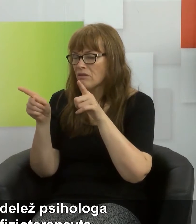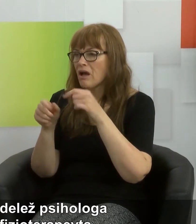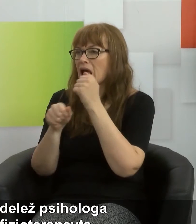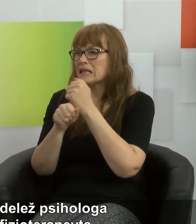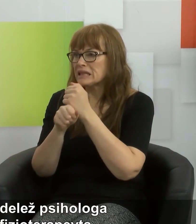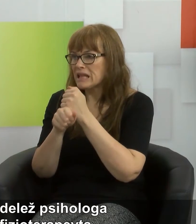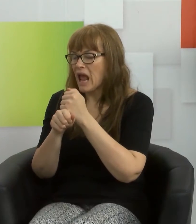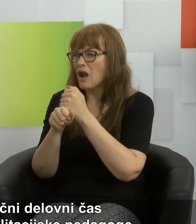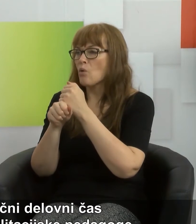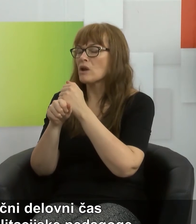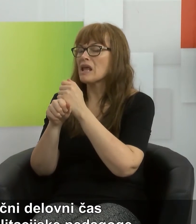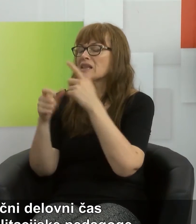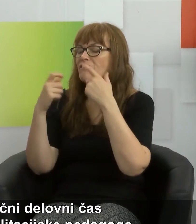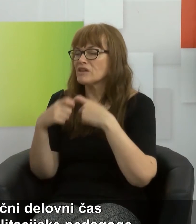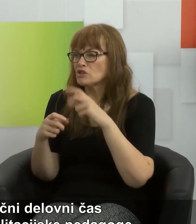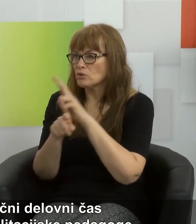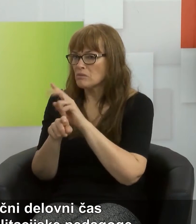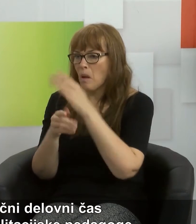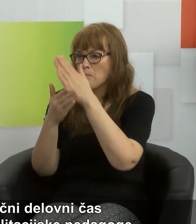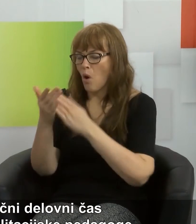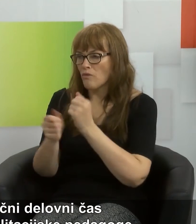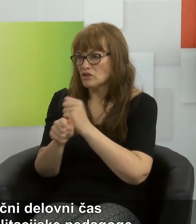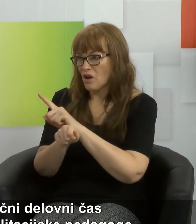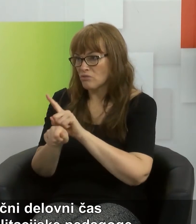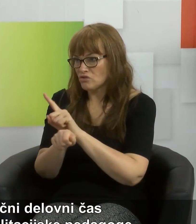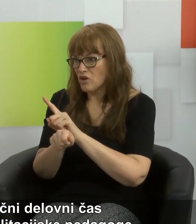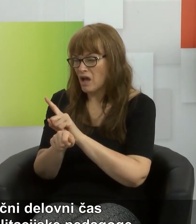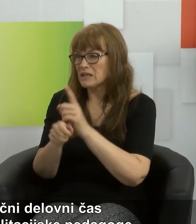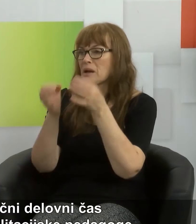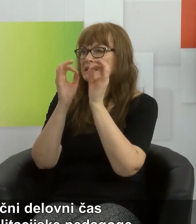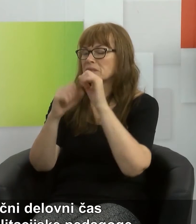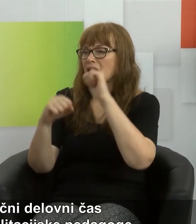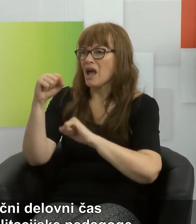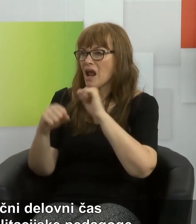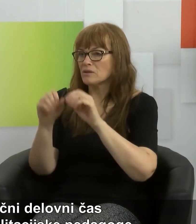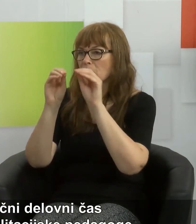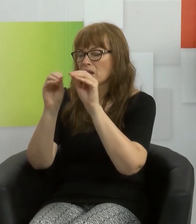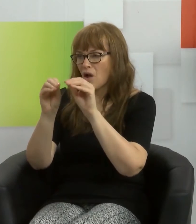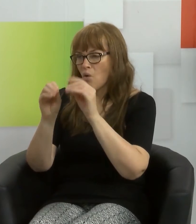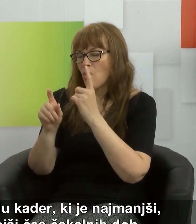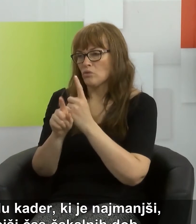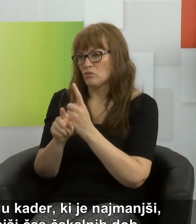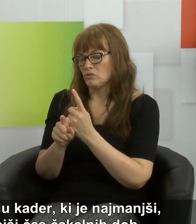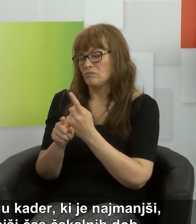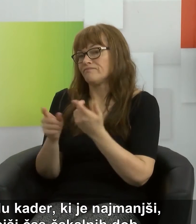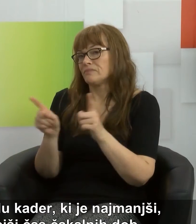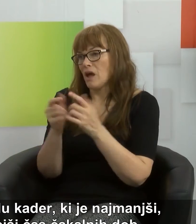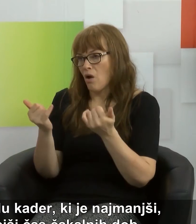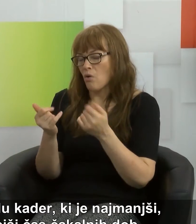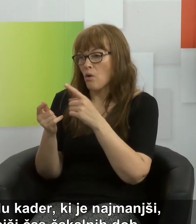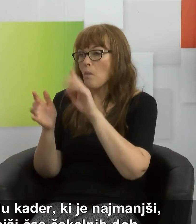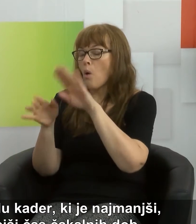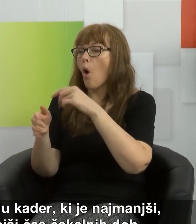in za fizioterapevta, ker imamo polovični delovni čas in za specialno rehabilitacijske pedagoge. Tako da, ker je to